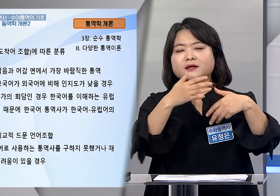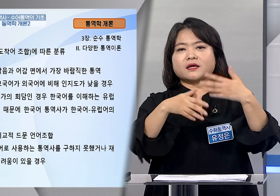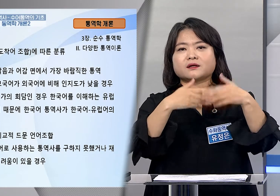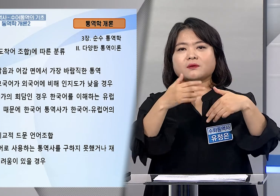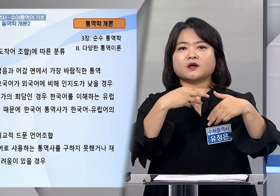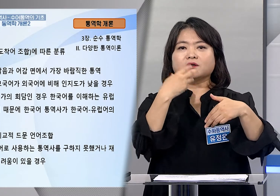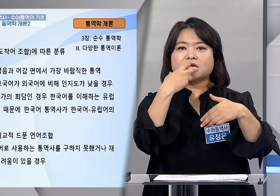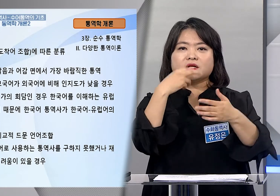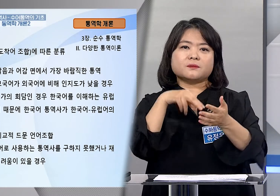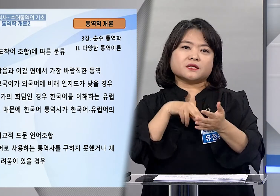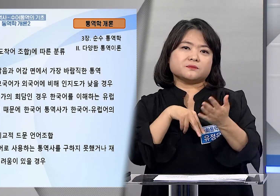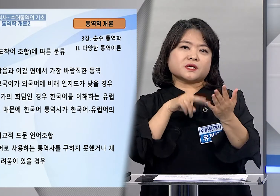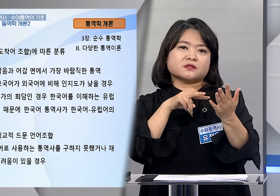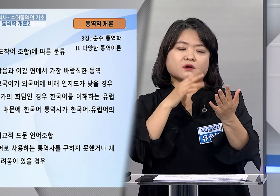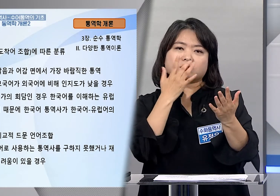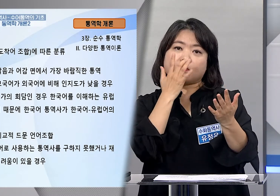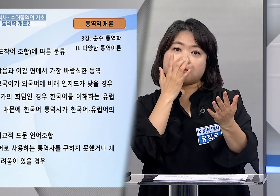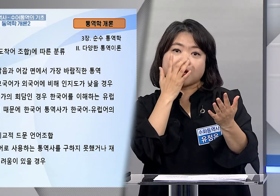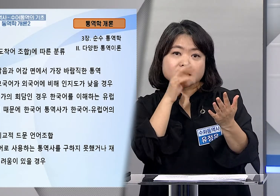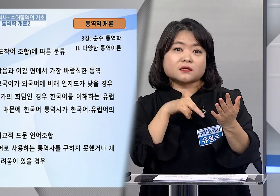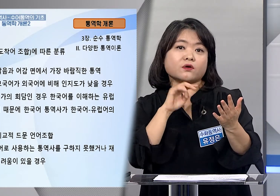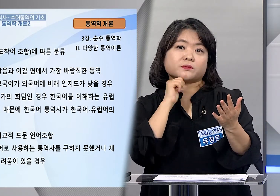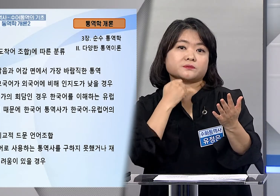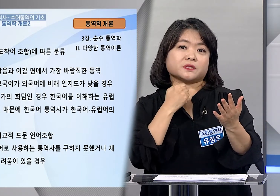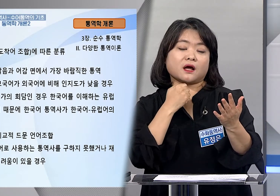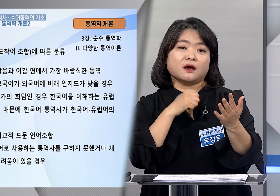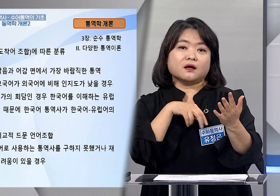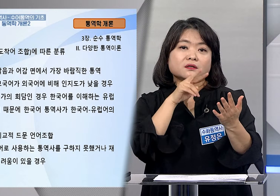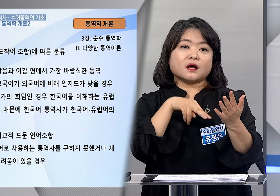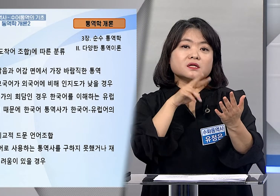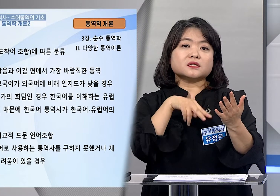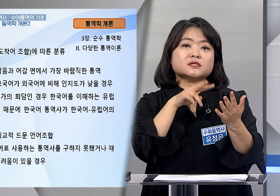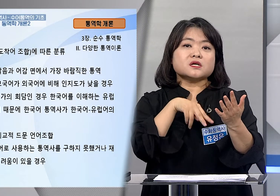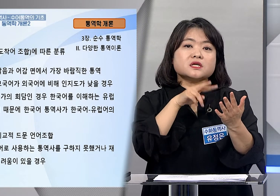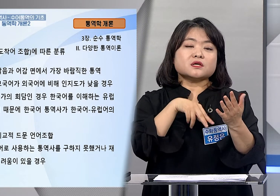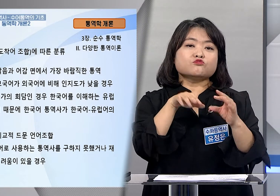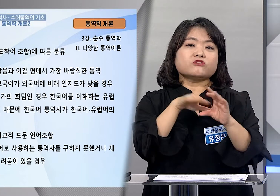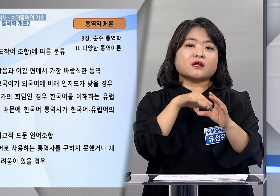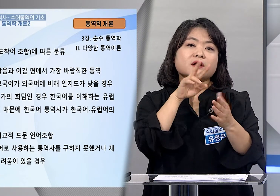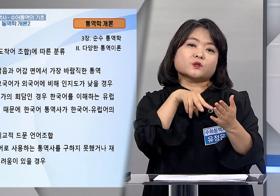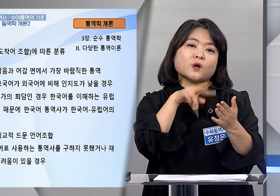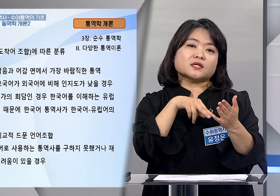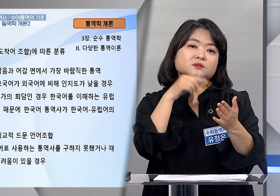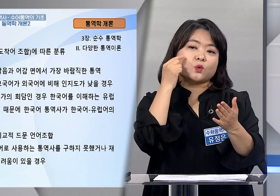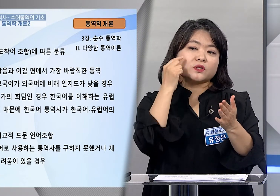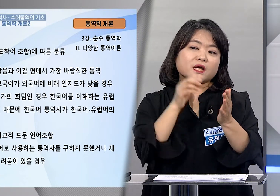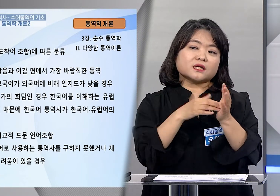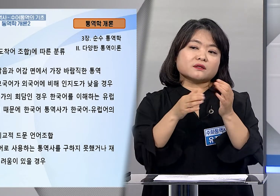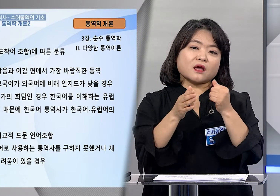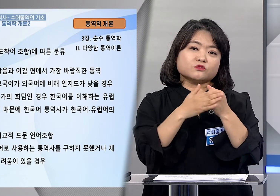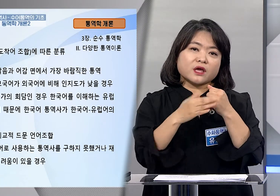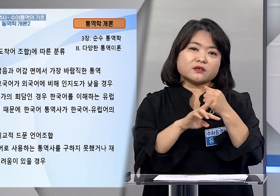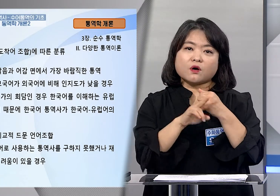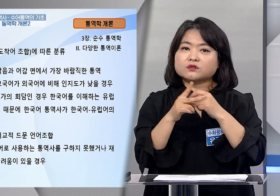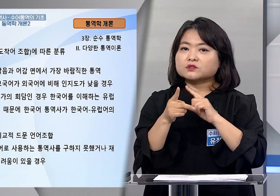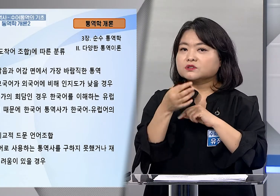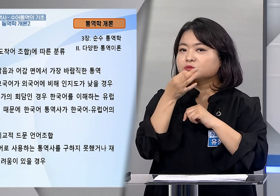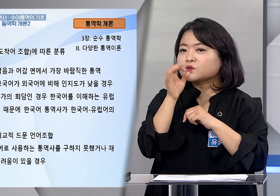얘기를 하면 일반인 입장에서 정말 읽기 어렵습니다. 그러니까 이 문화를 해독하지 못하기 때문에 역으로 음성